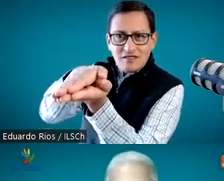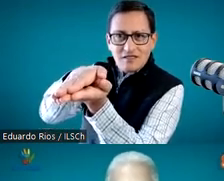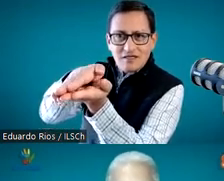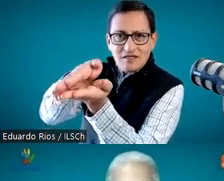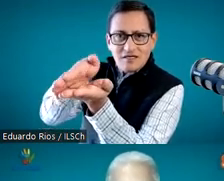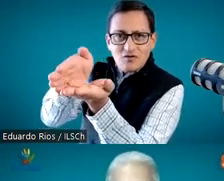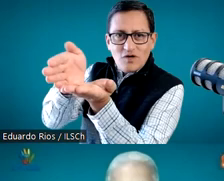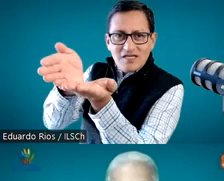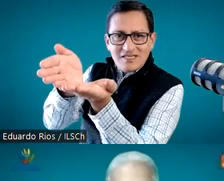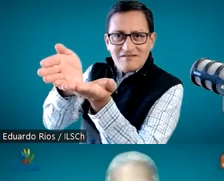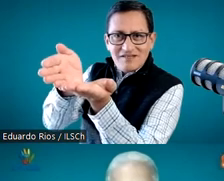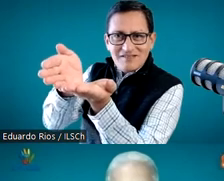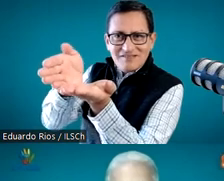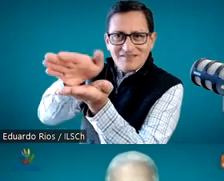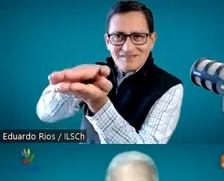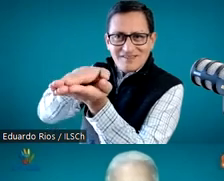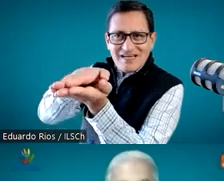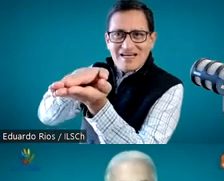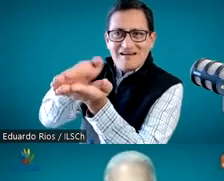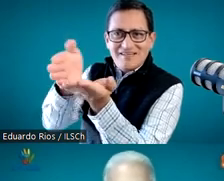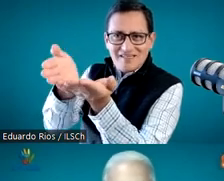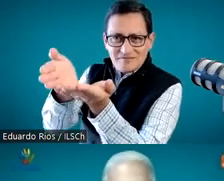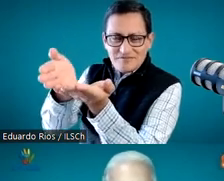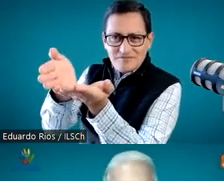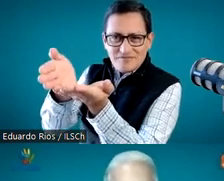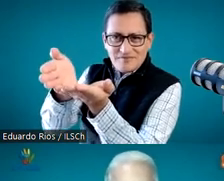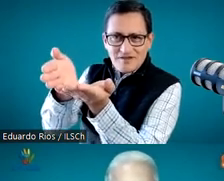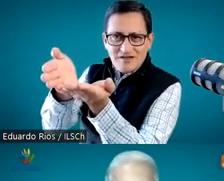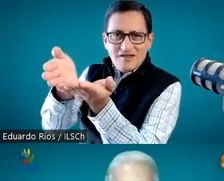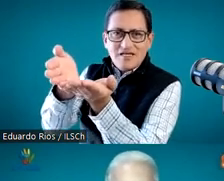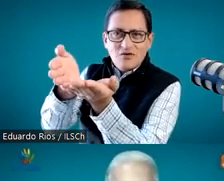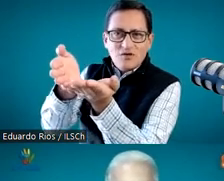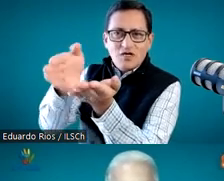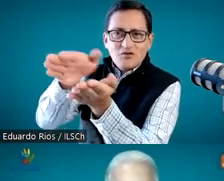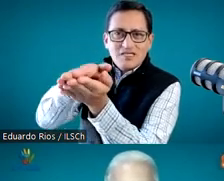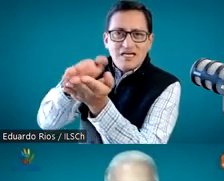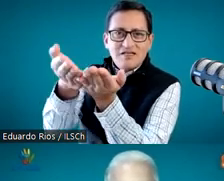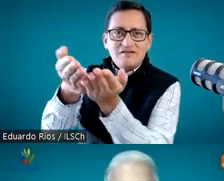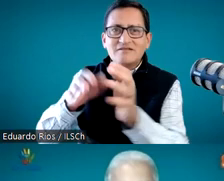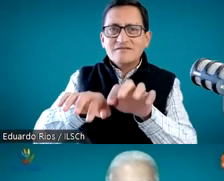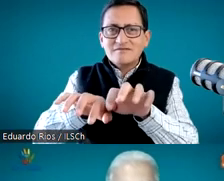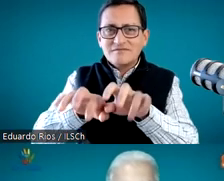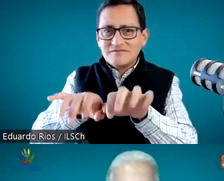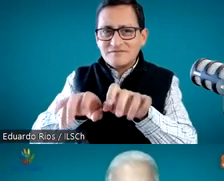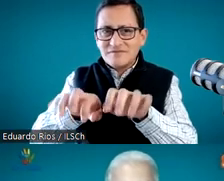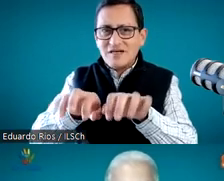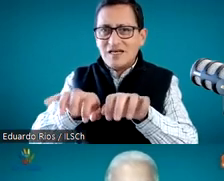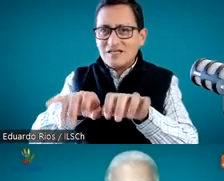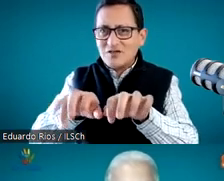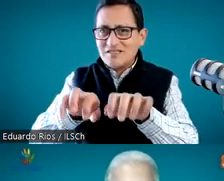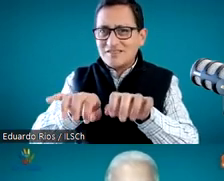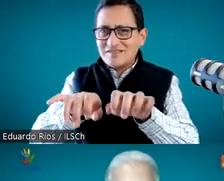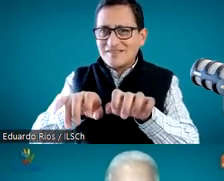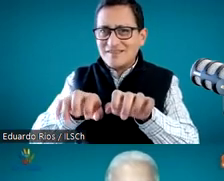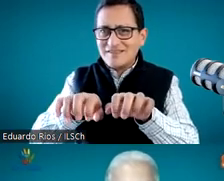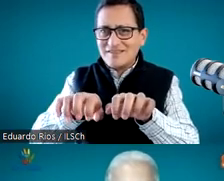Y una se abre. Abrir. Y luego cuando se abre, la